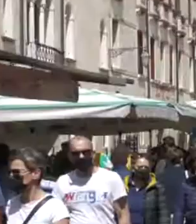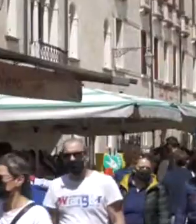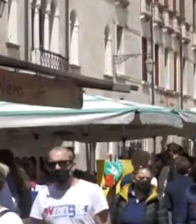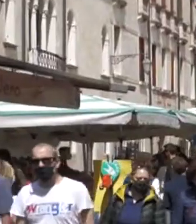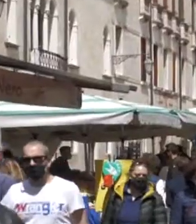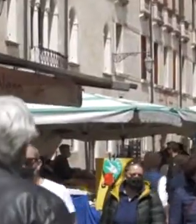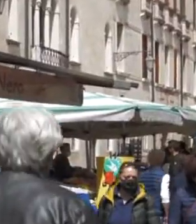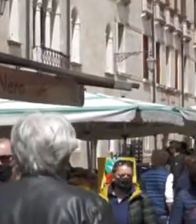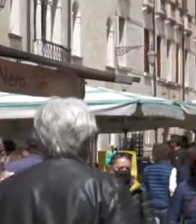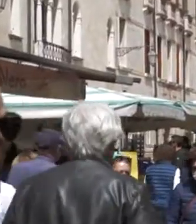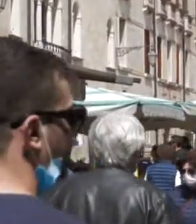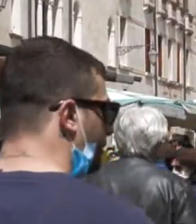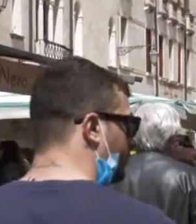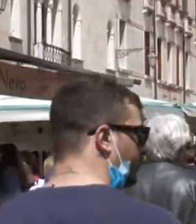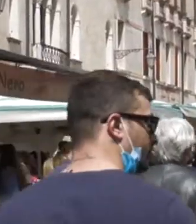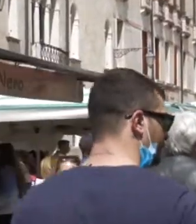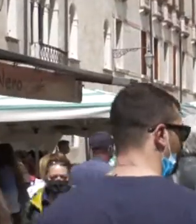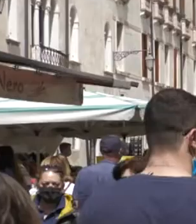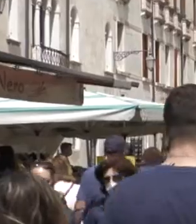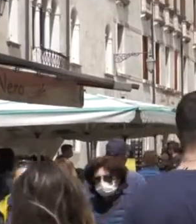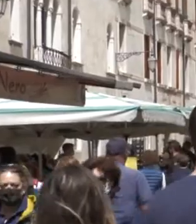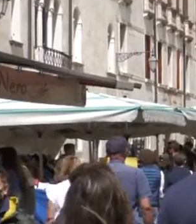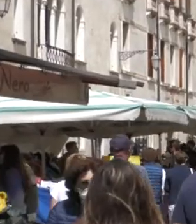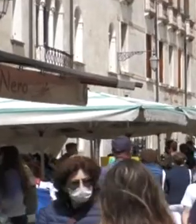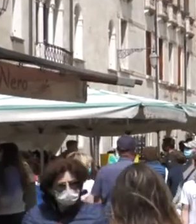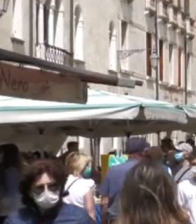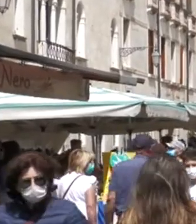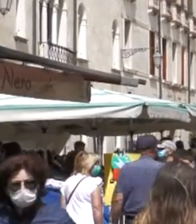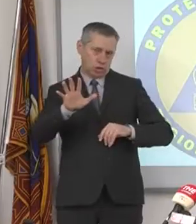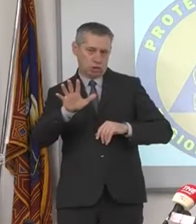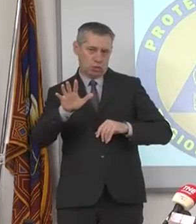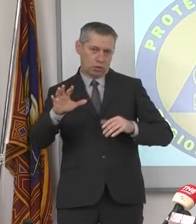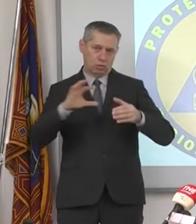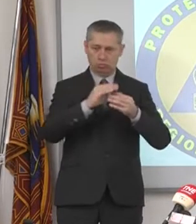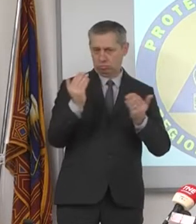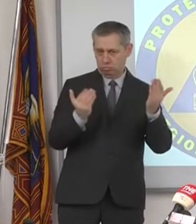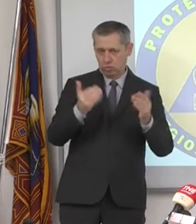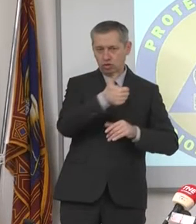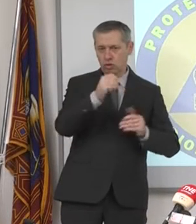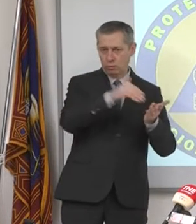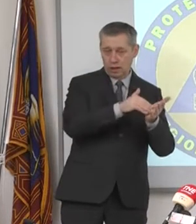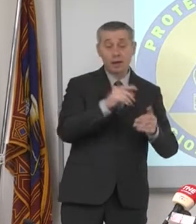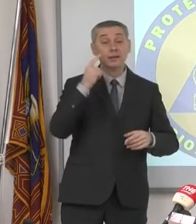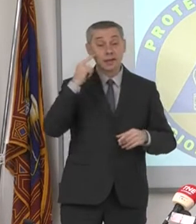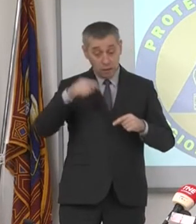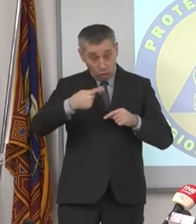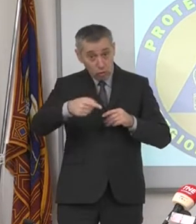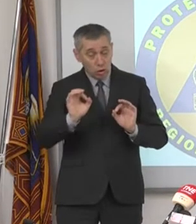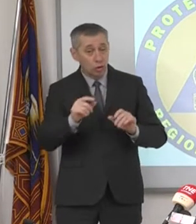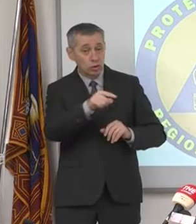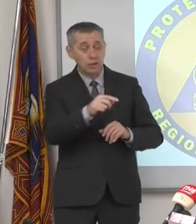di giugno la nostra regione potrà entrare in zona bianca con tutte le conseguenze del caso. Tra 3 settimane consecutive